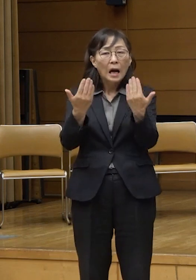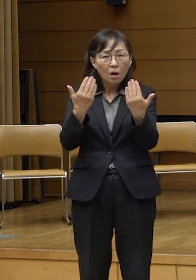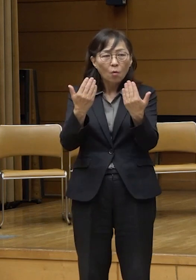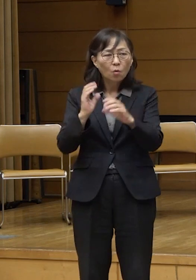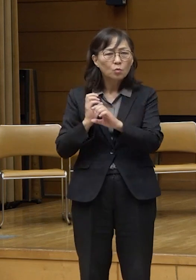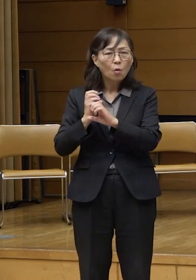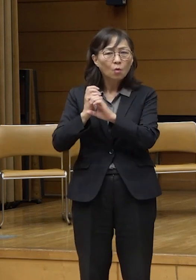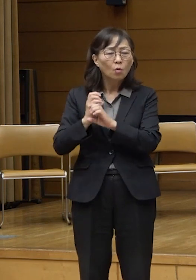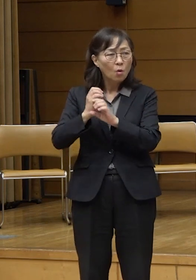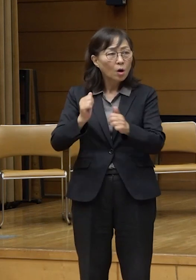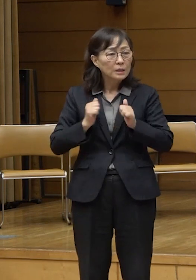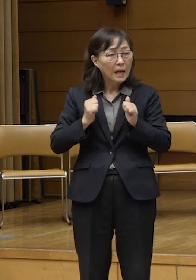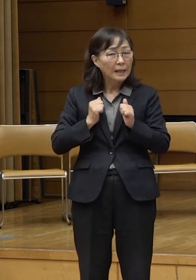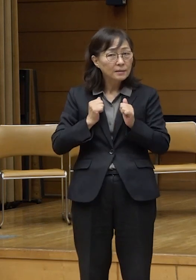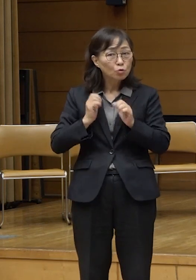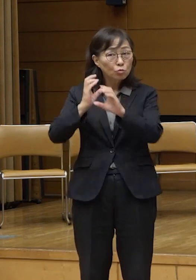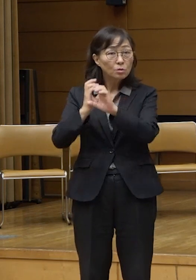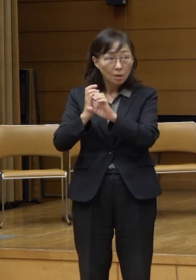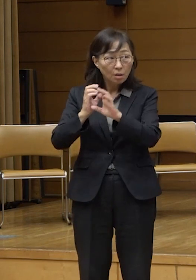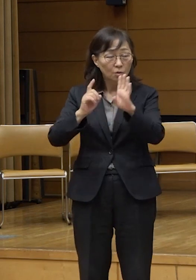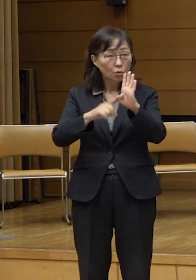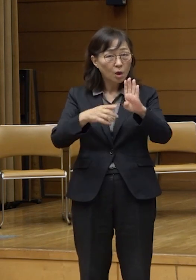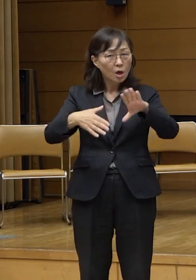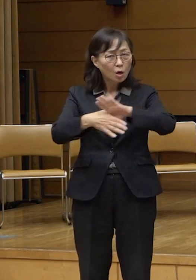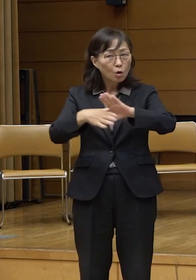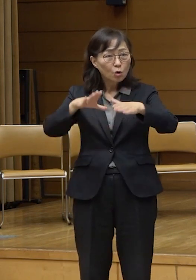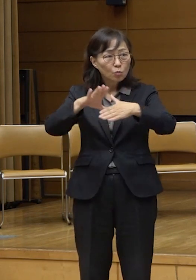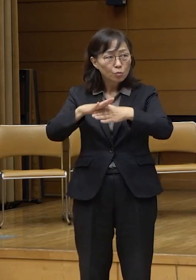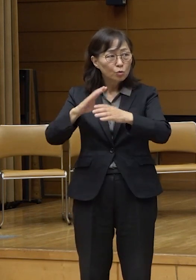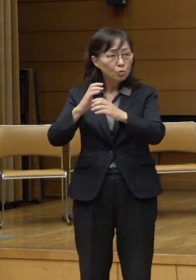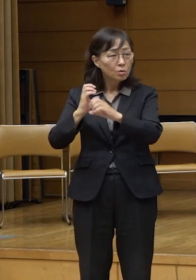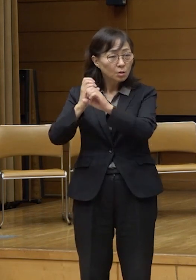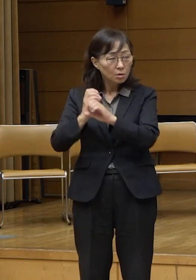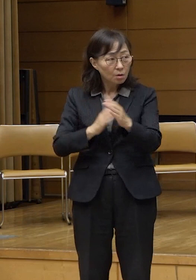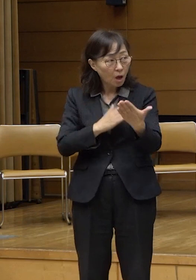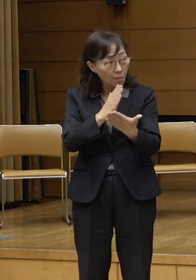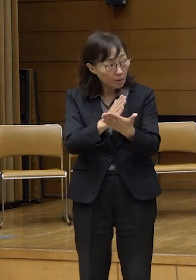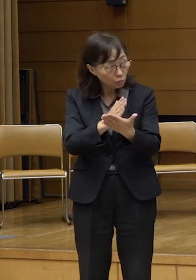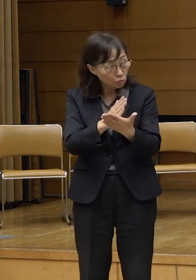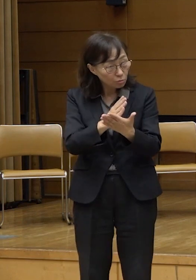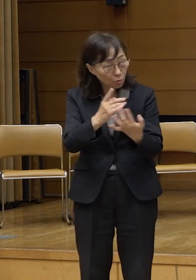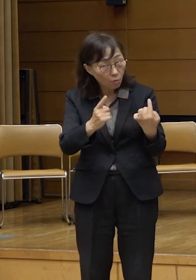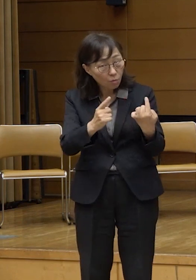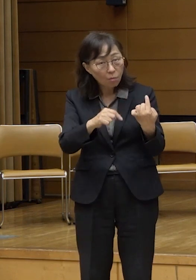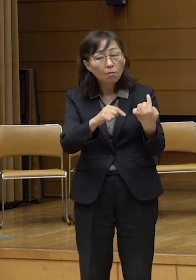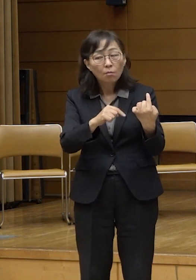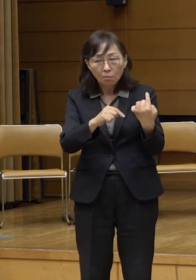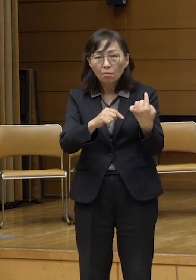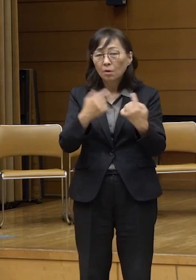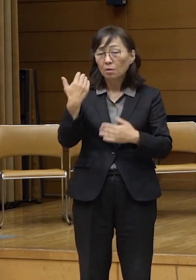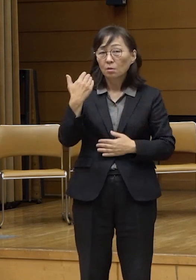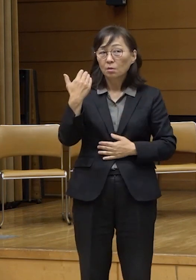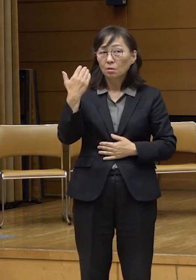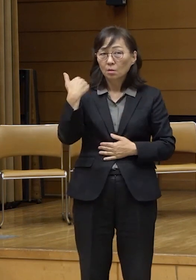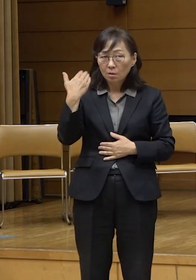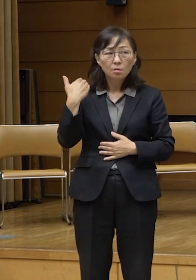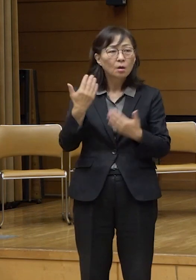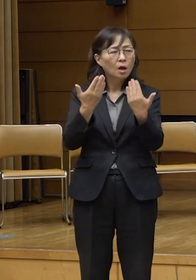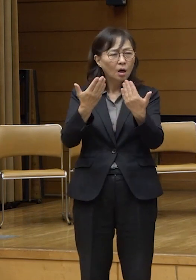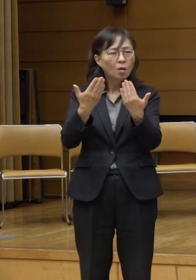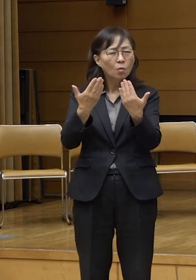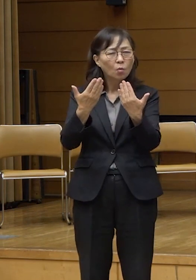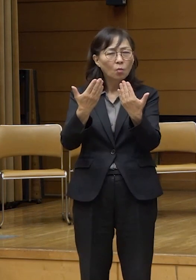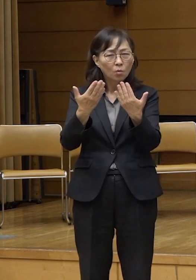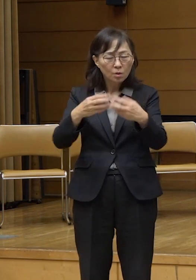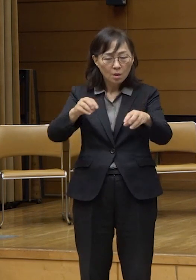か、文化祭、やめろとは言わないって話だったんですけど、これは最近のクラスターが多くなったこと